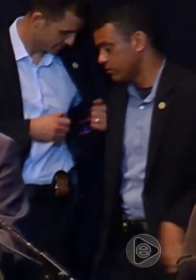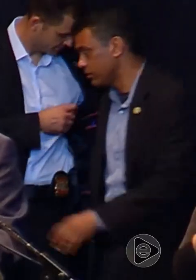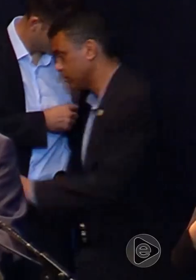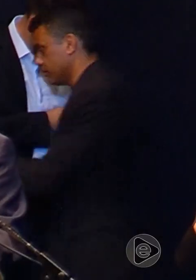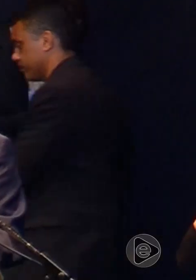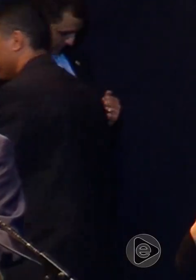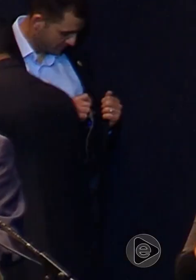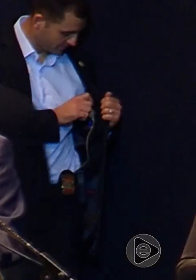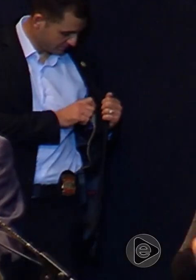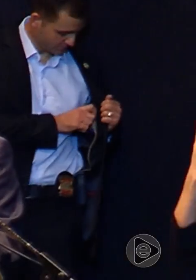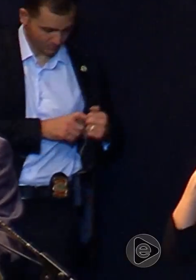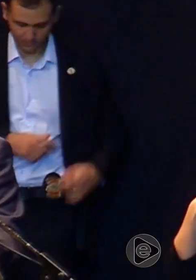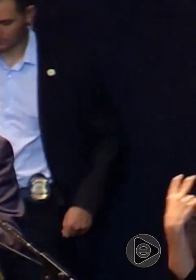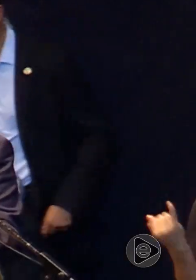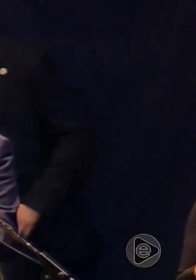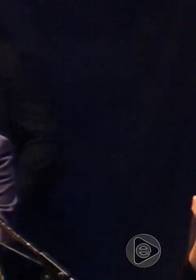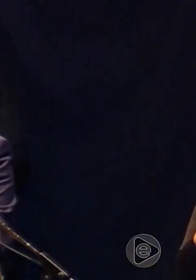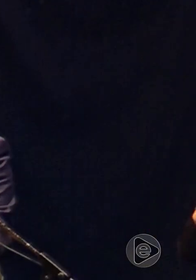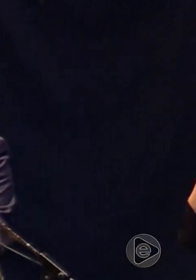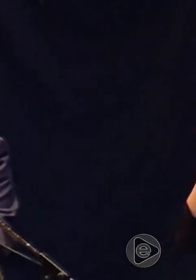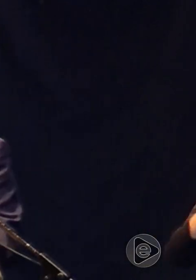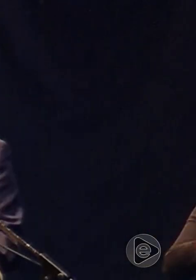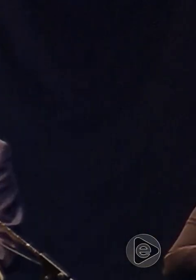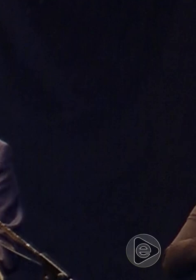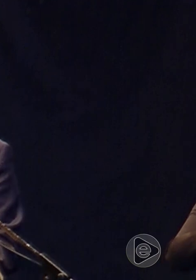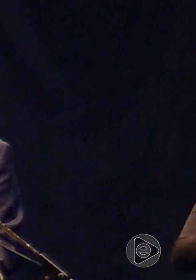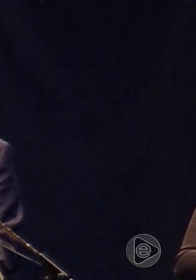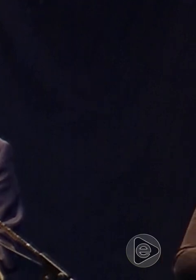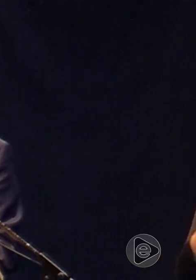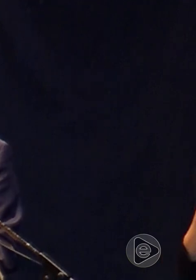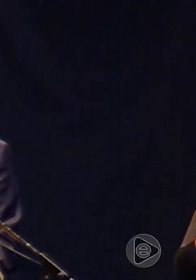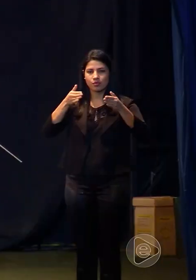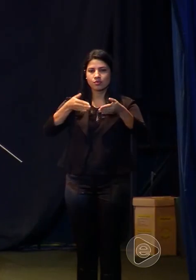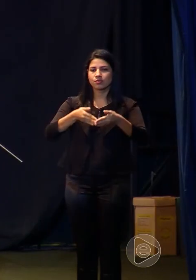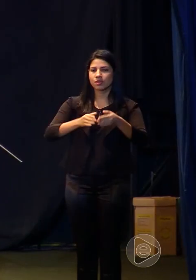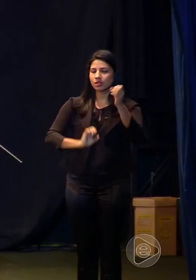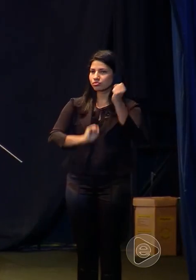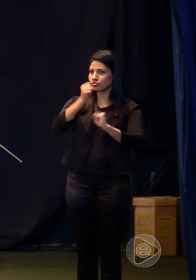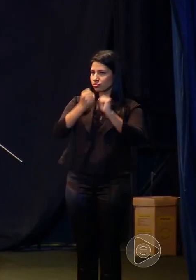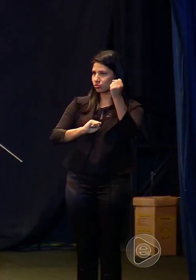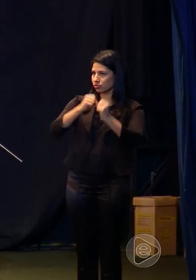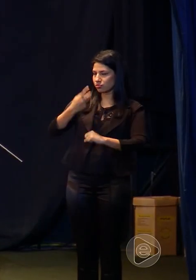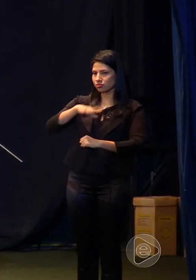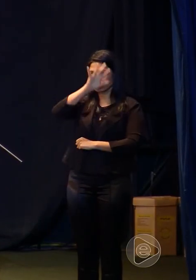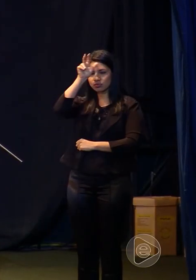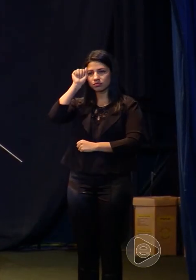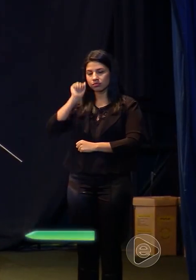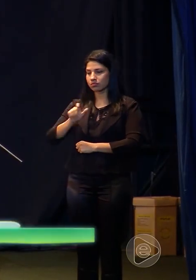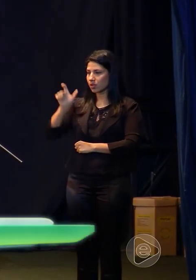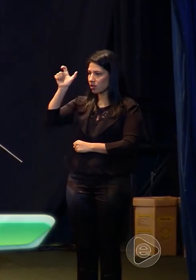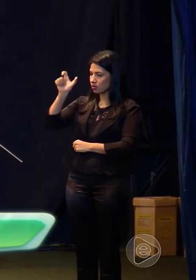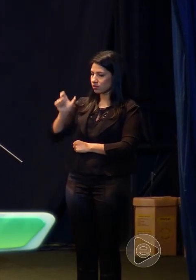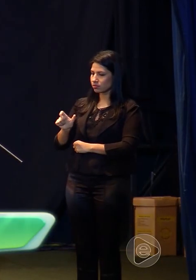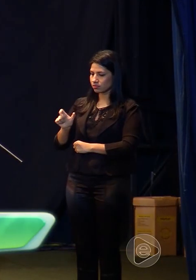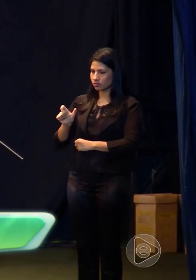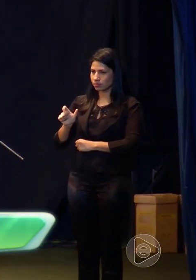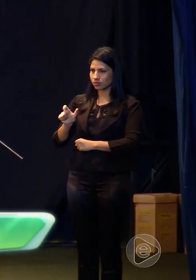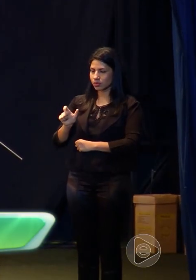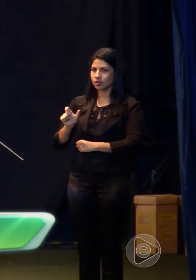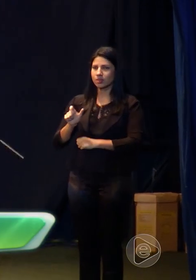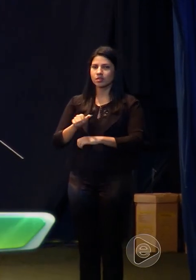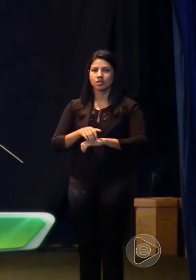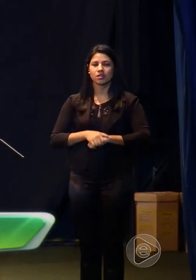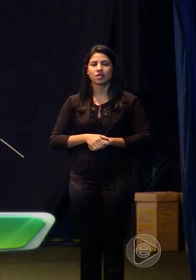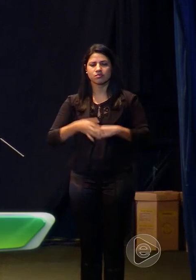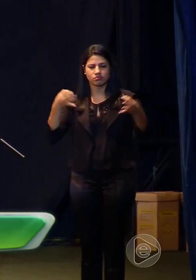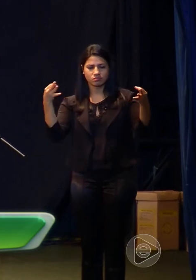cobrou investimentos que garantam a durabilidade da Zona Franca em longo prazo. Vossa Excelência tem sido muito consequente